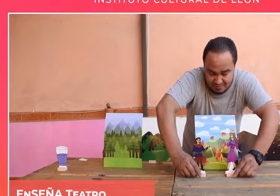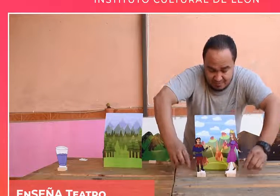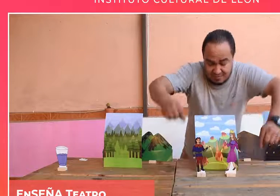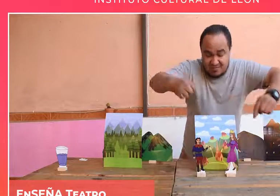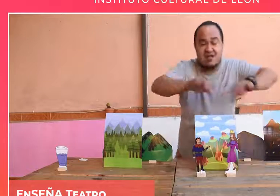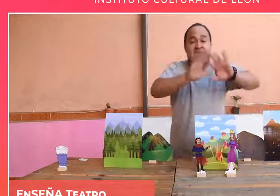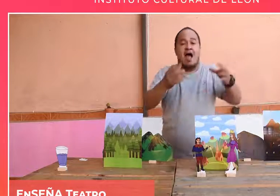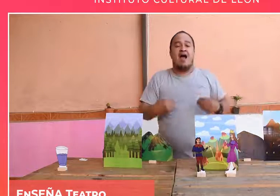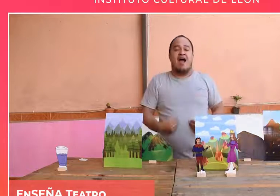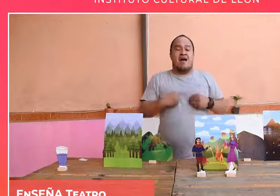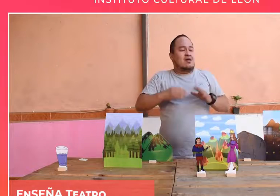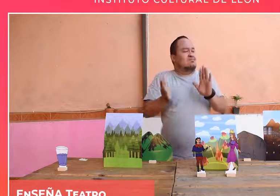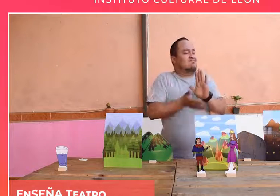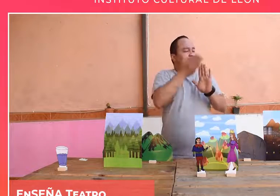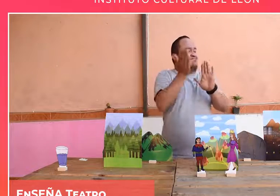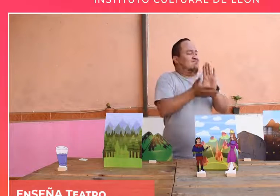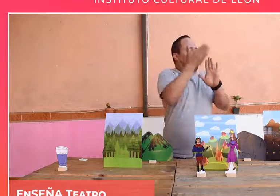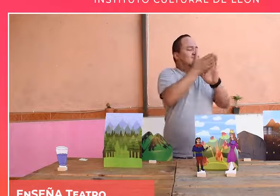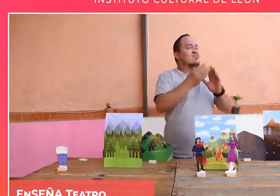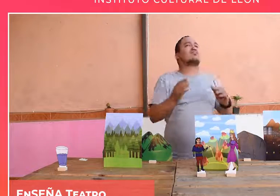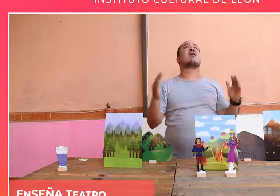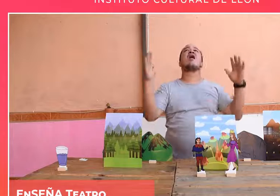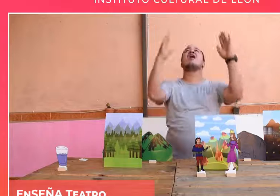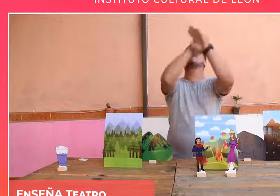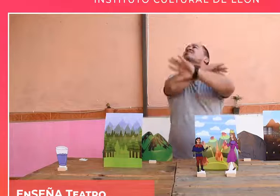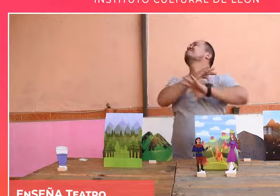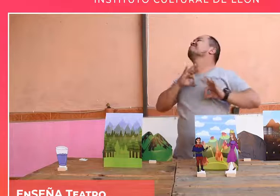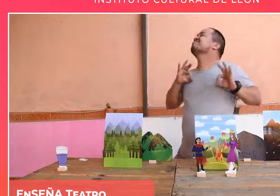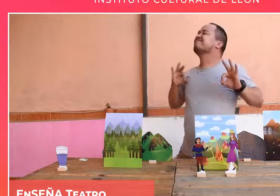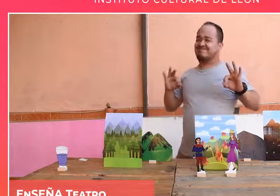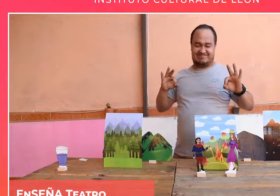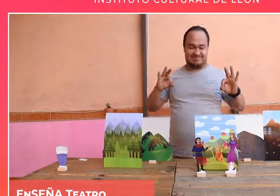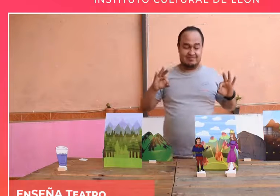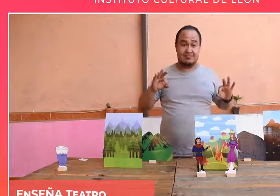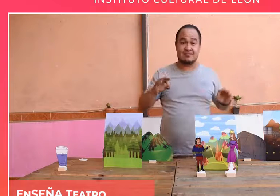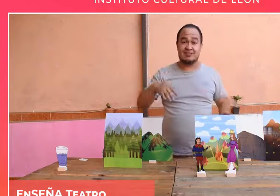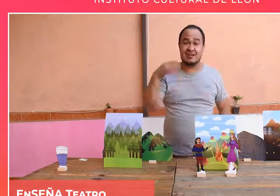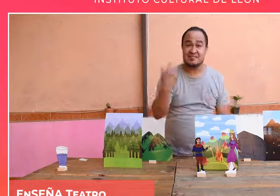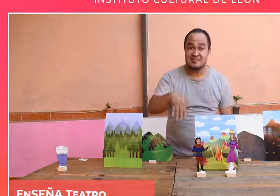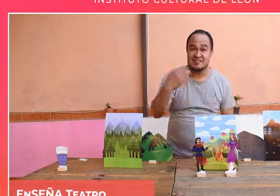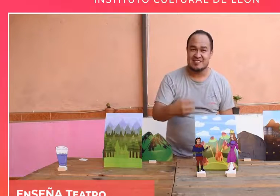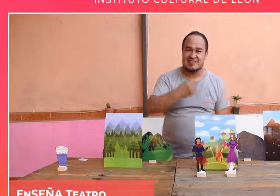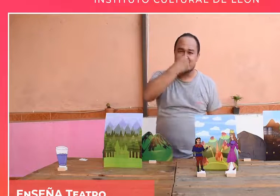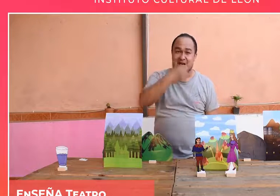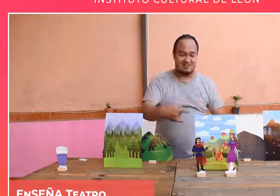Y con todo lo que estaba en la mina, podrían reconstruir toda la destrucción que había sucedido